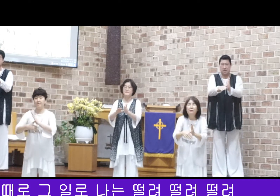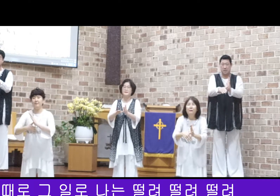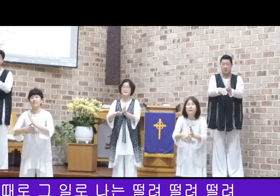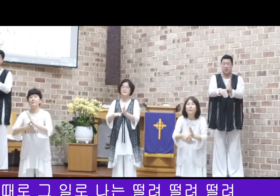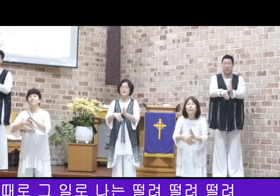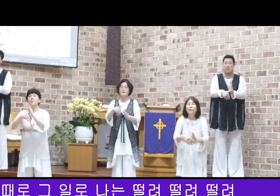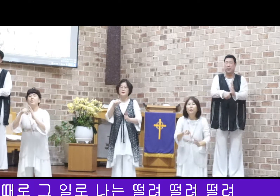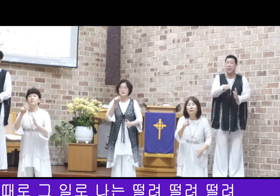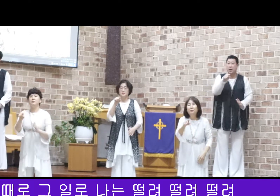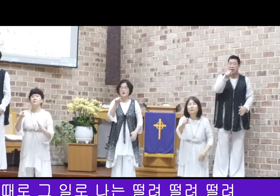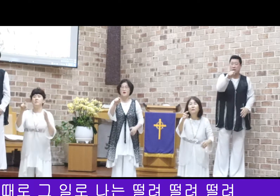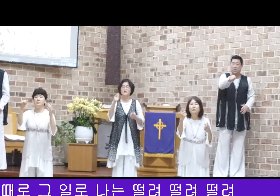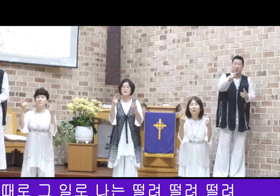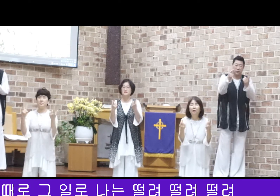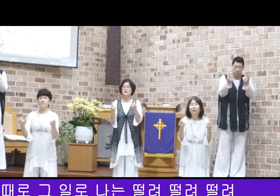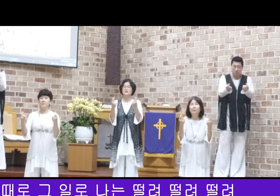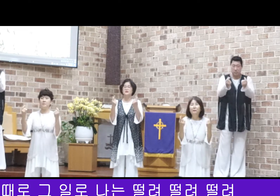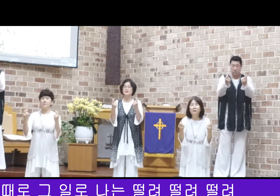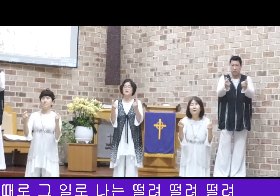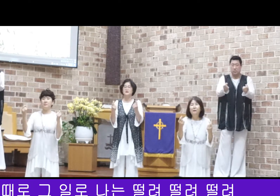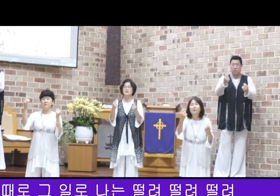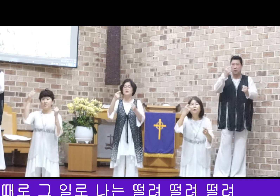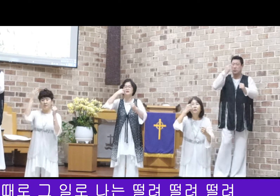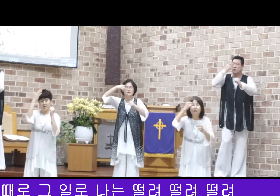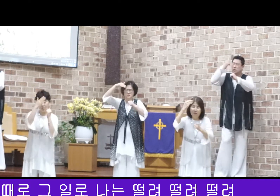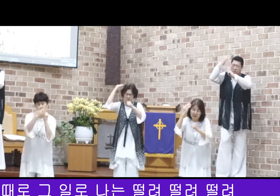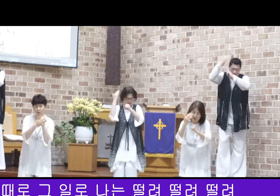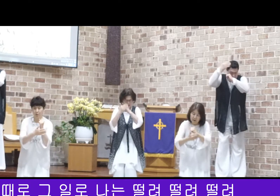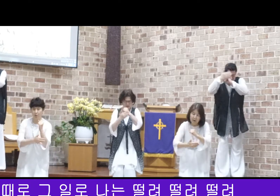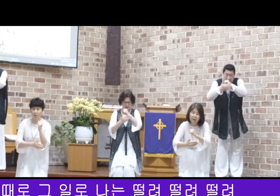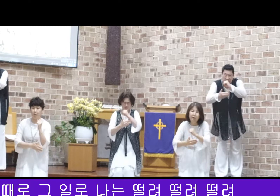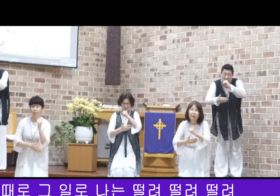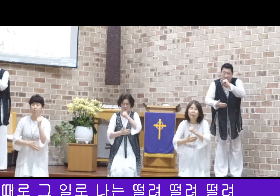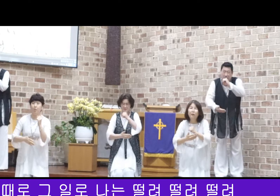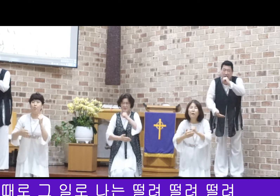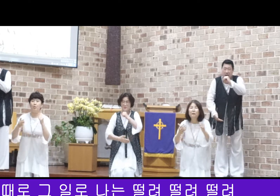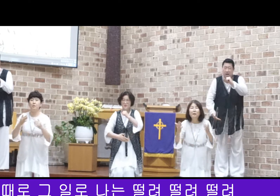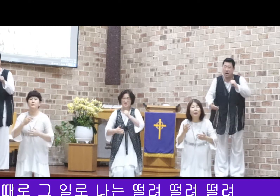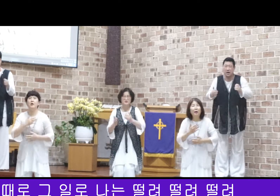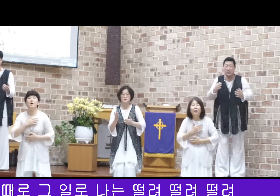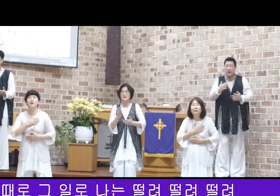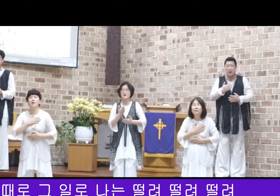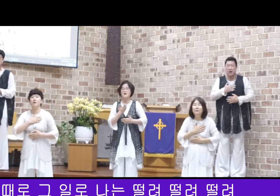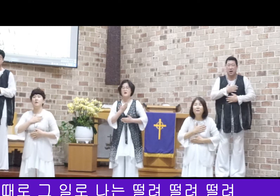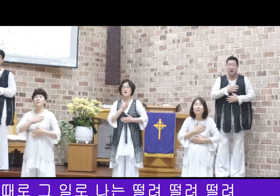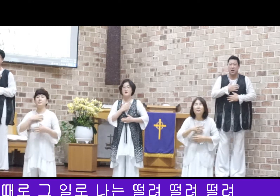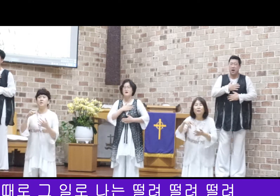때로 그 일로 나는 떨려